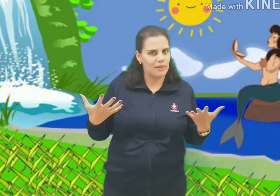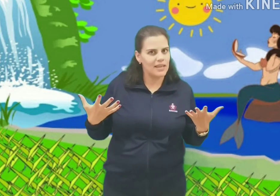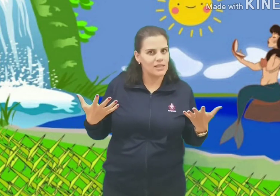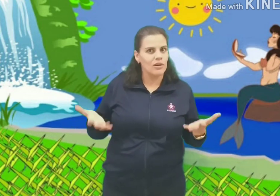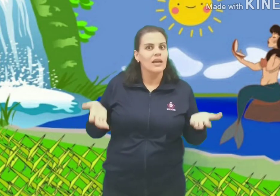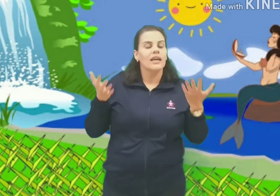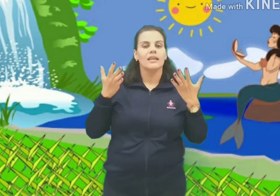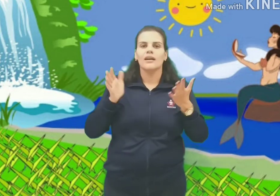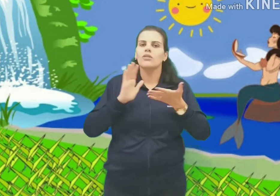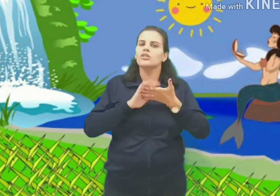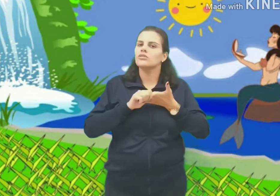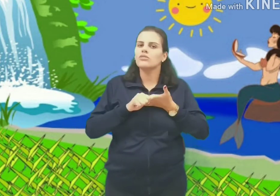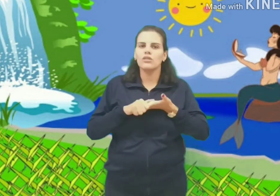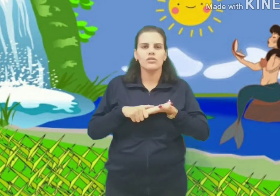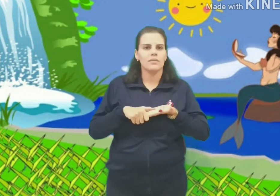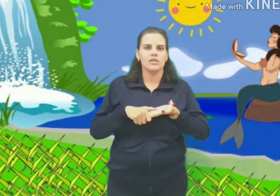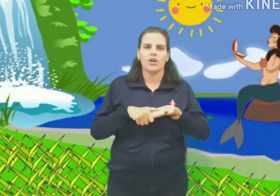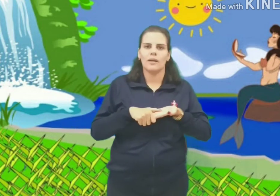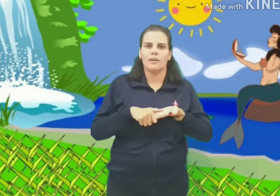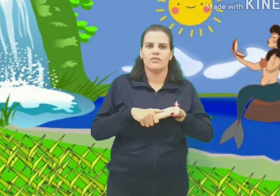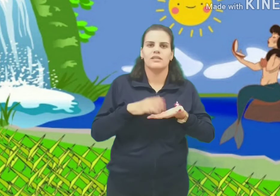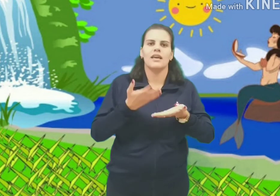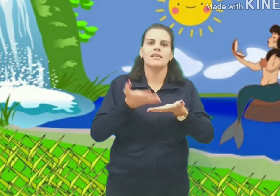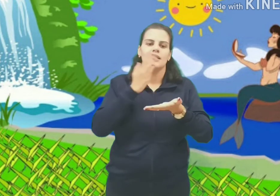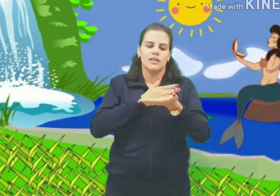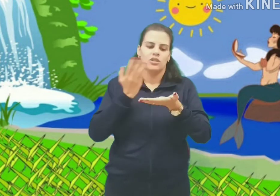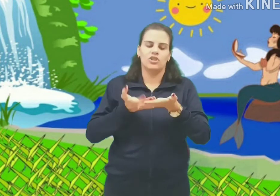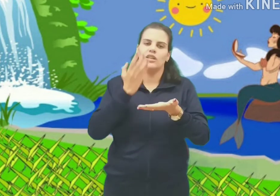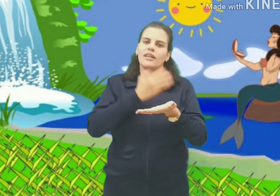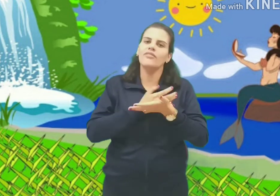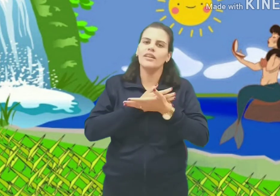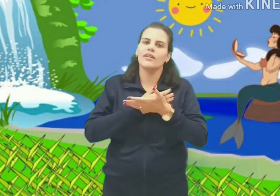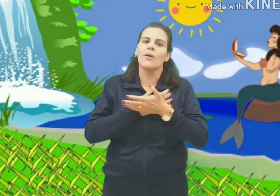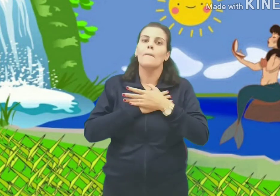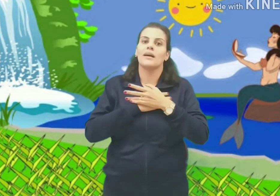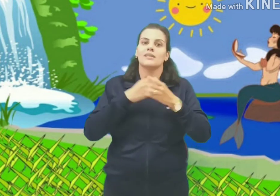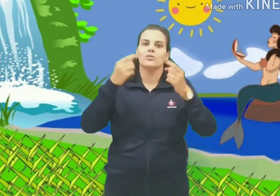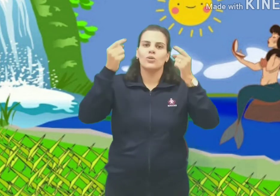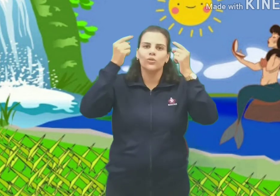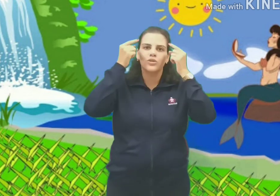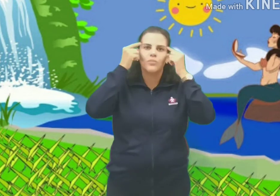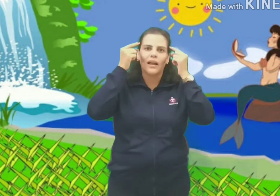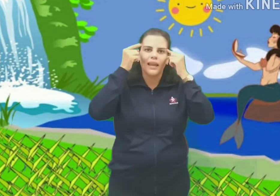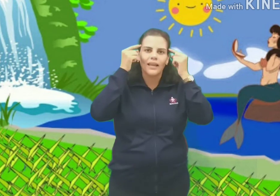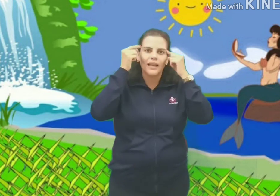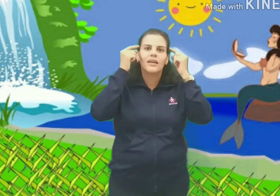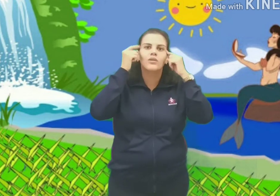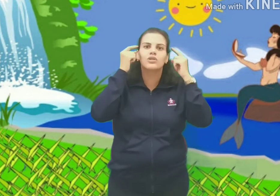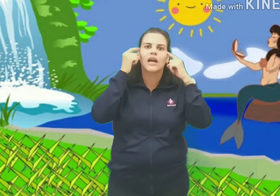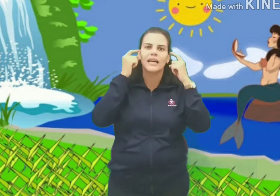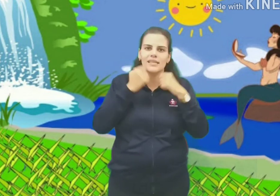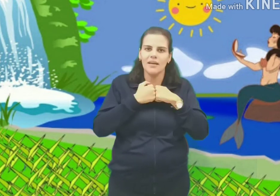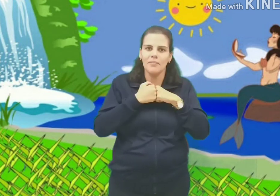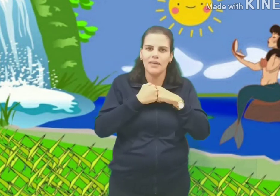mesmo? Então, hoje eu não trouxe uma história para vocês de livrinho, mas eu trouxe uma lenda que eu já sabia.